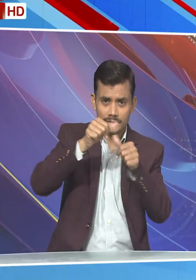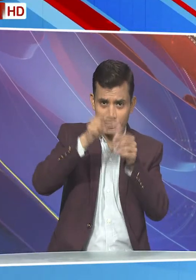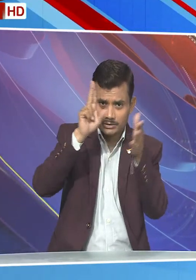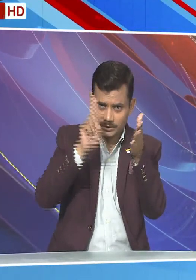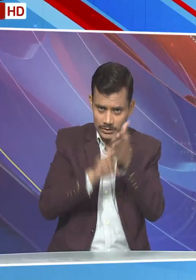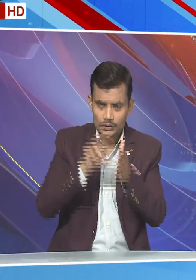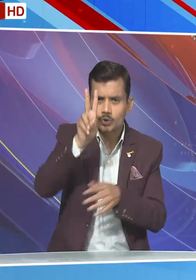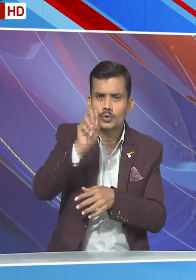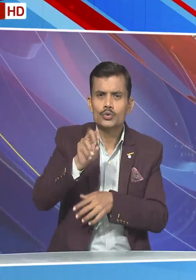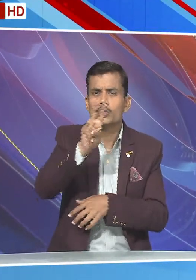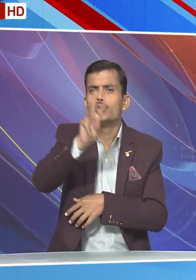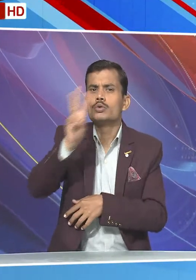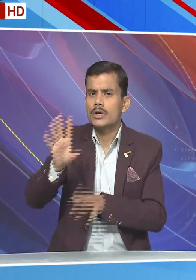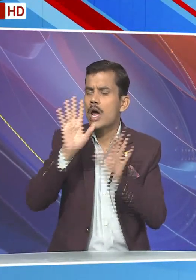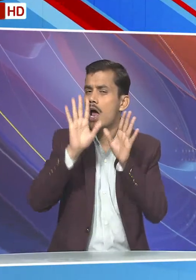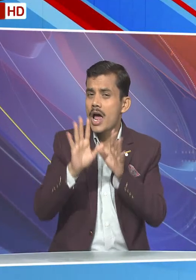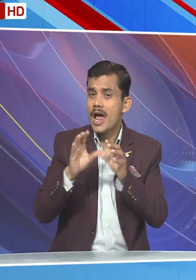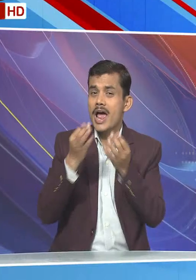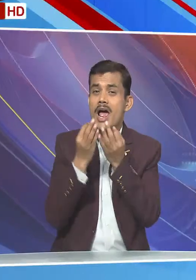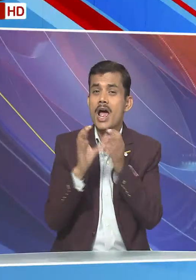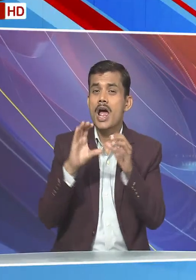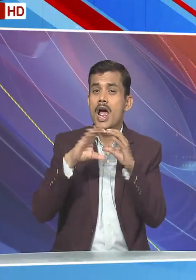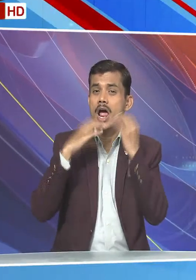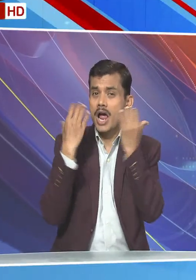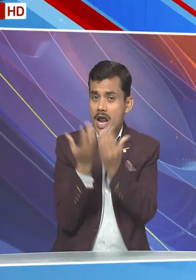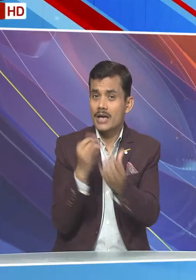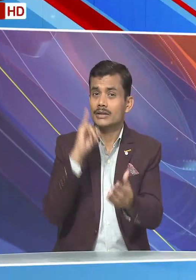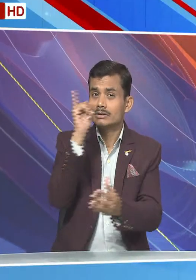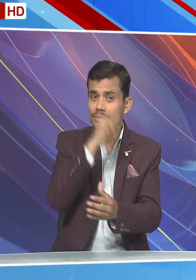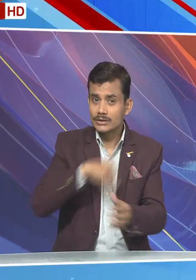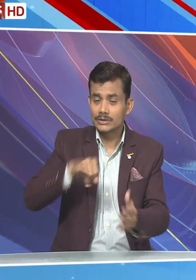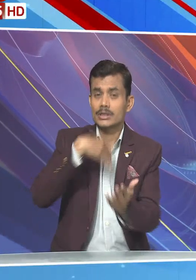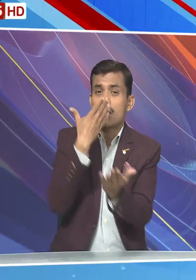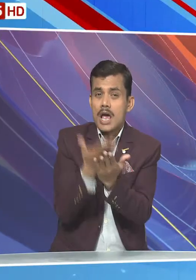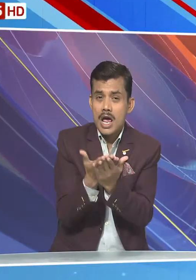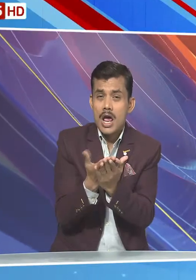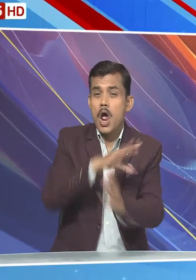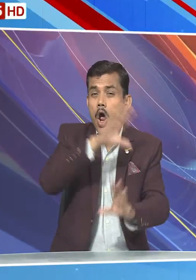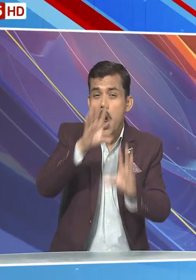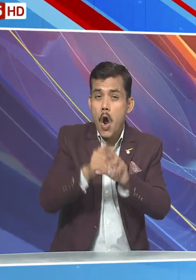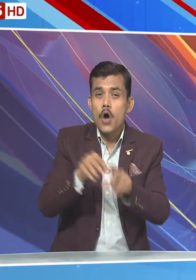की गई है। कक्षा 6 में प्रवेश के लिए अभ्यर्थी आधिकारिक वेबसाइट